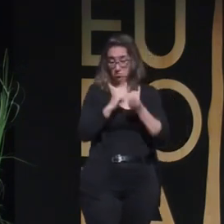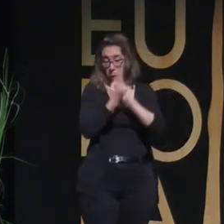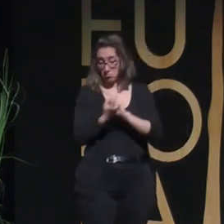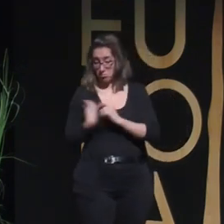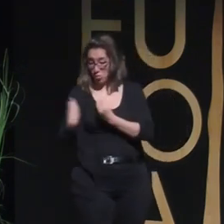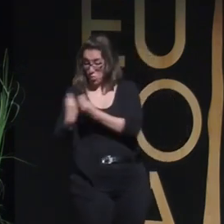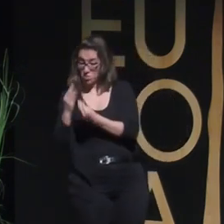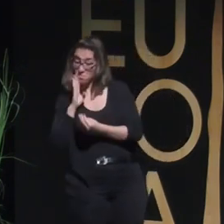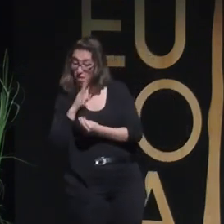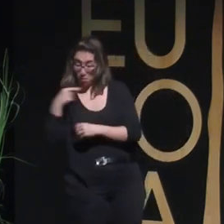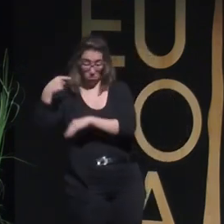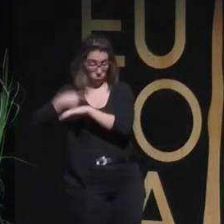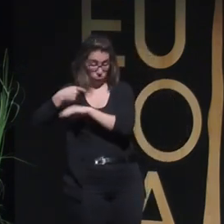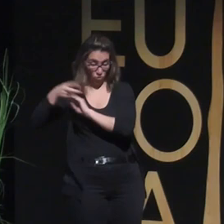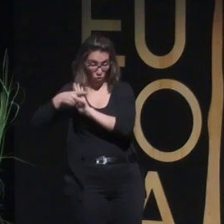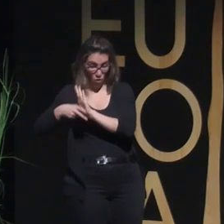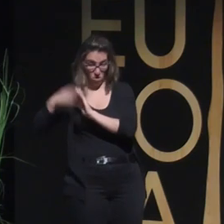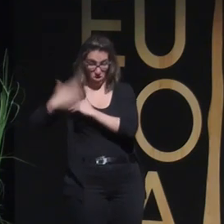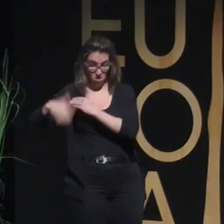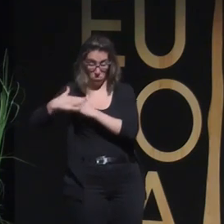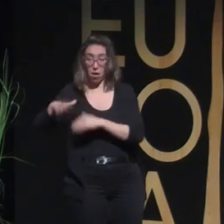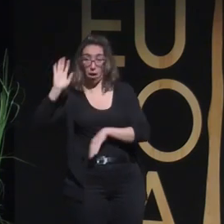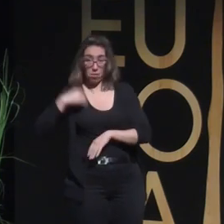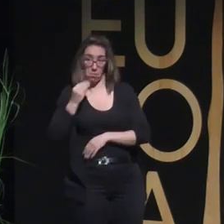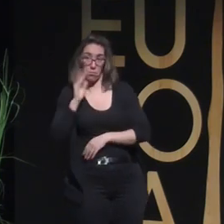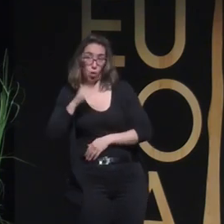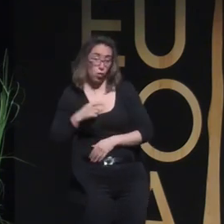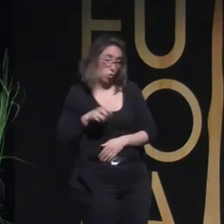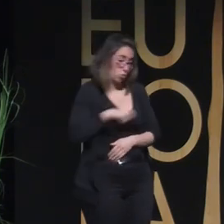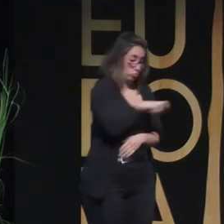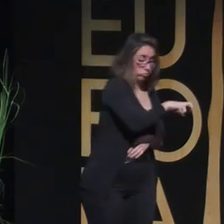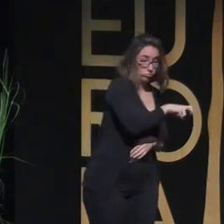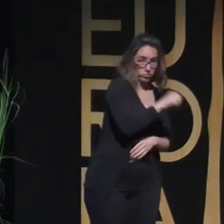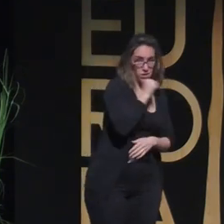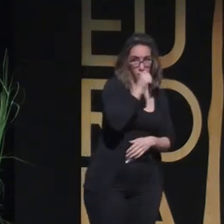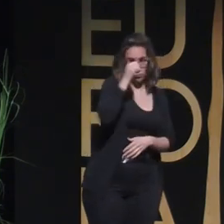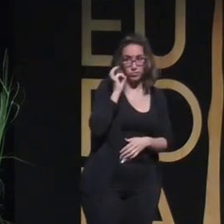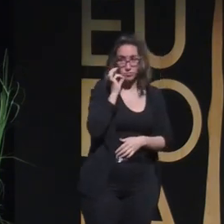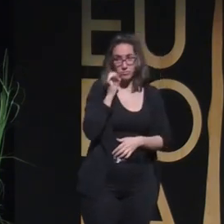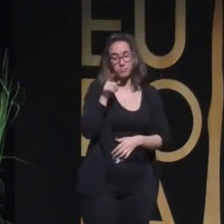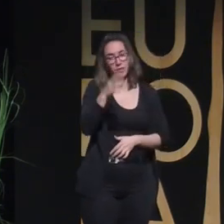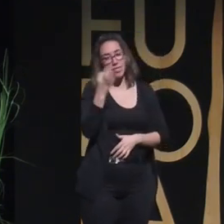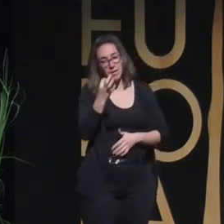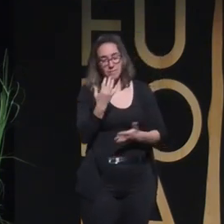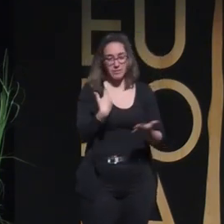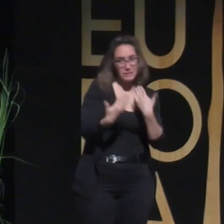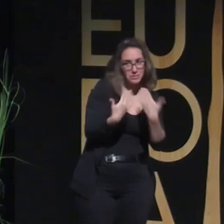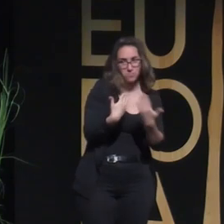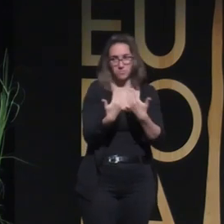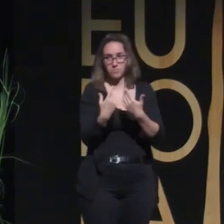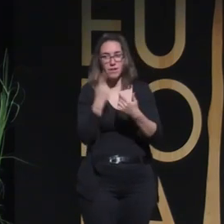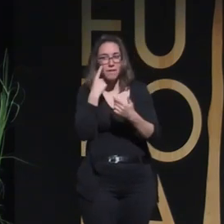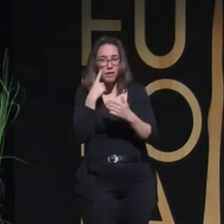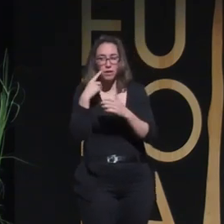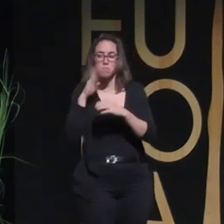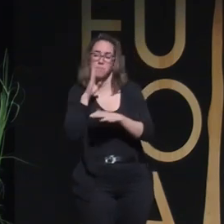tengo es la norma y tengo límites y lo puedo elegir, yo también me iría con mis abuelos. Ahora, habría que trabajar un acercamiento. Habría que ver hasta qué punto esas normas en casa